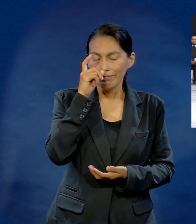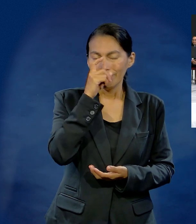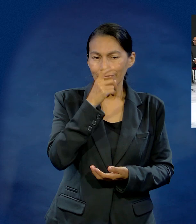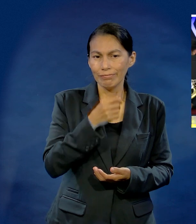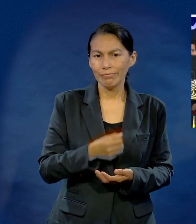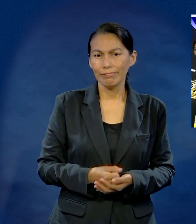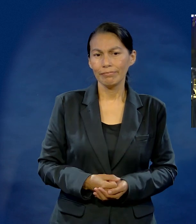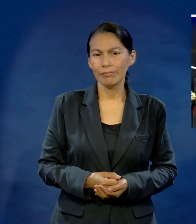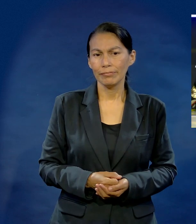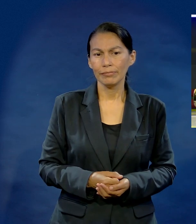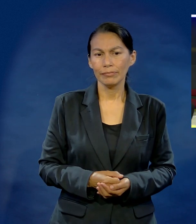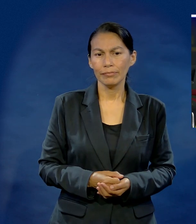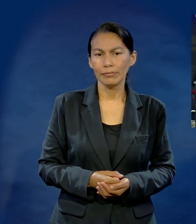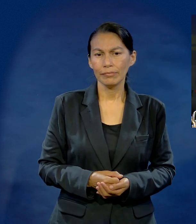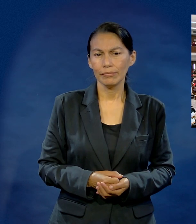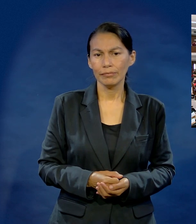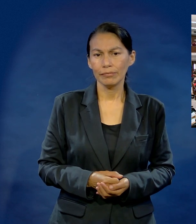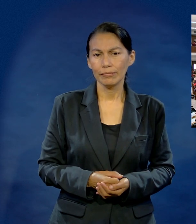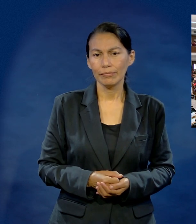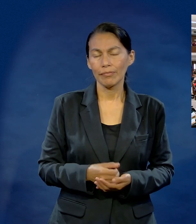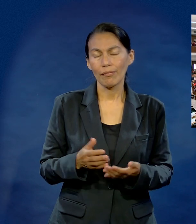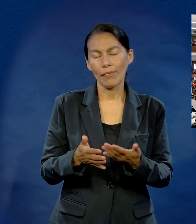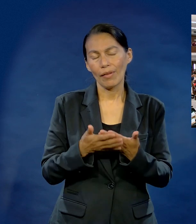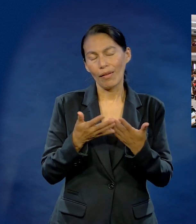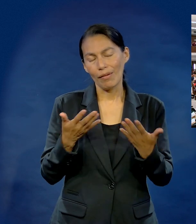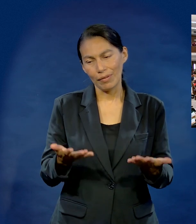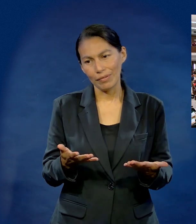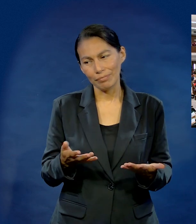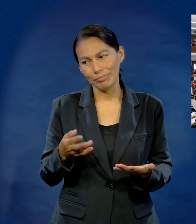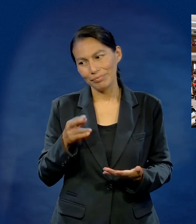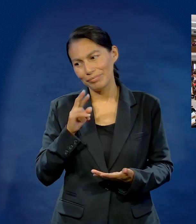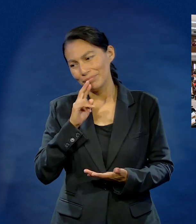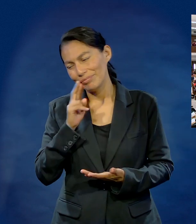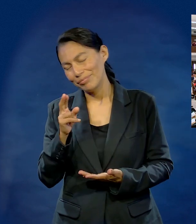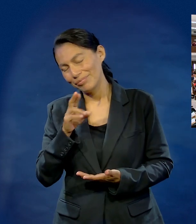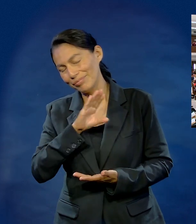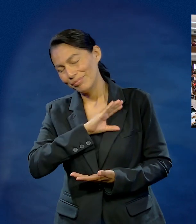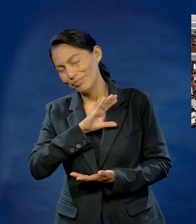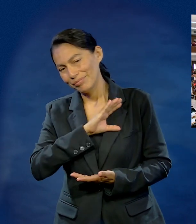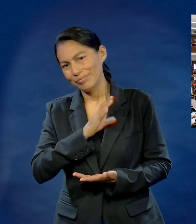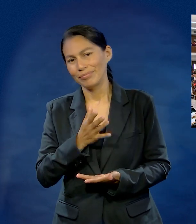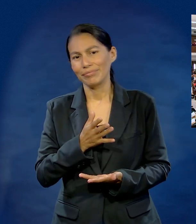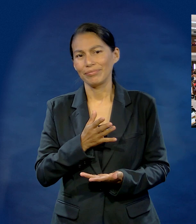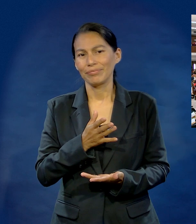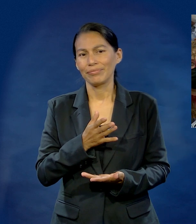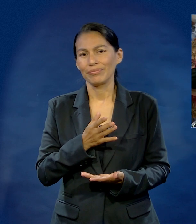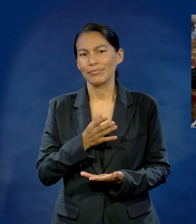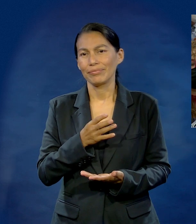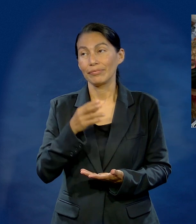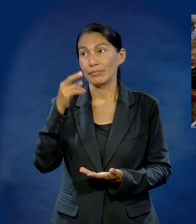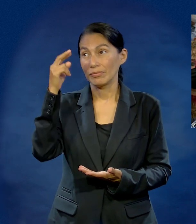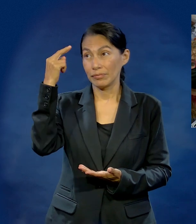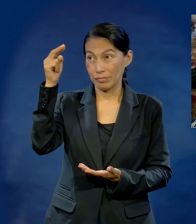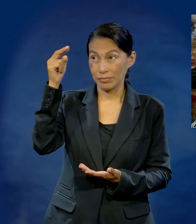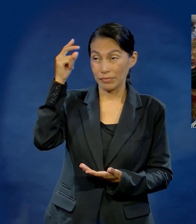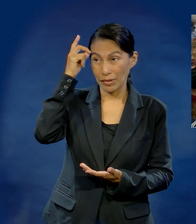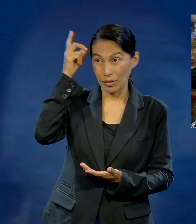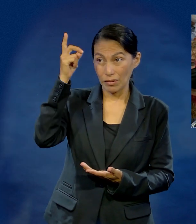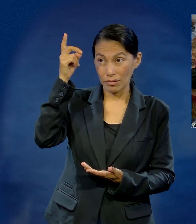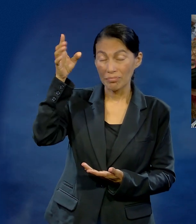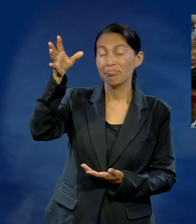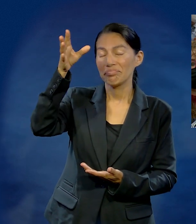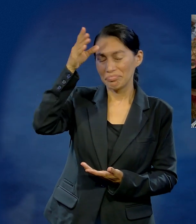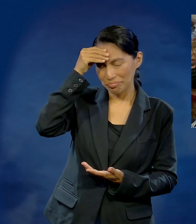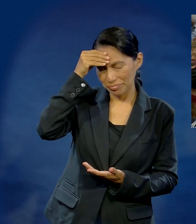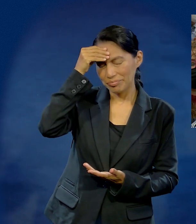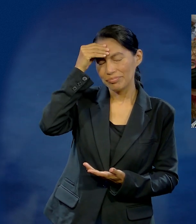No aprender de los errores es mortal. Y siempre nos traerá mucho dolor y muchos